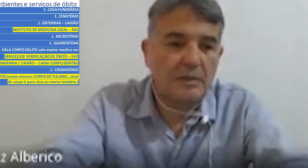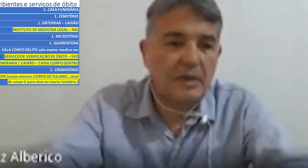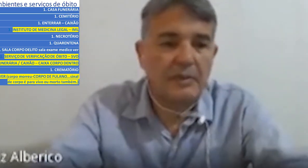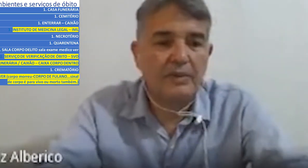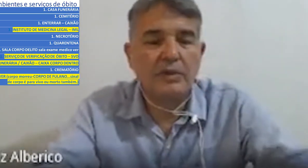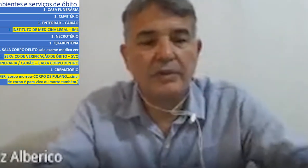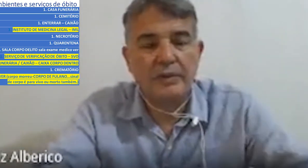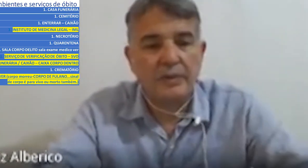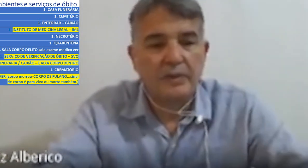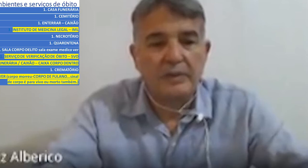Crematório.